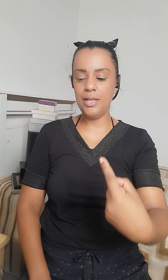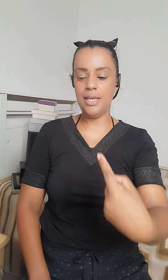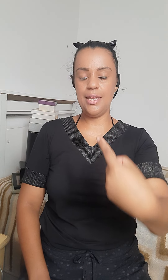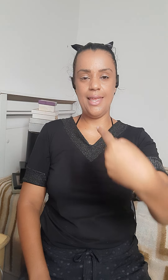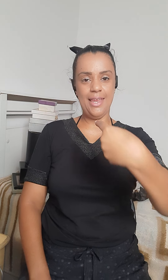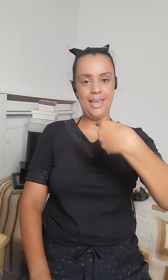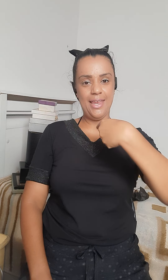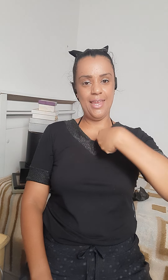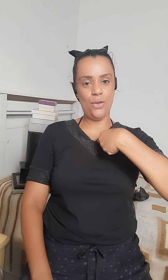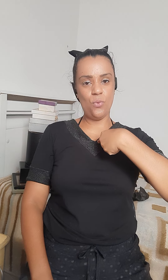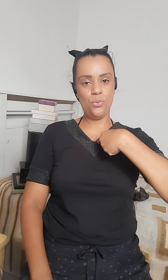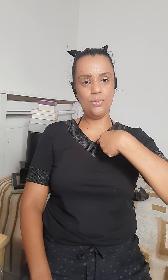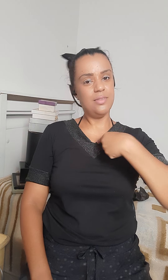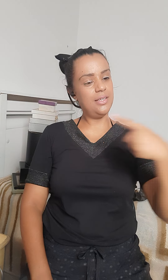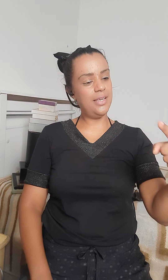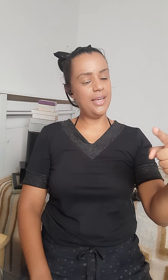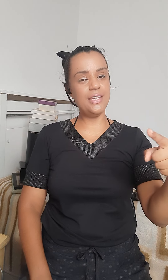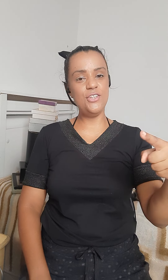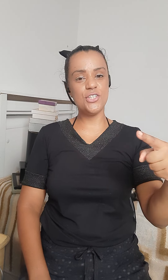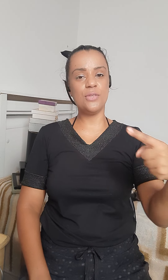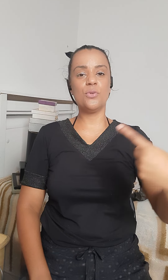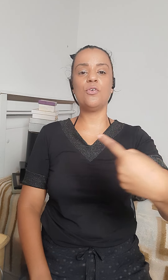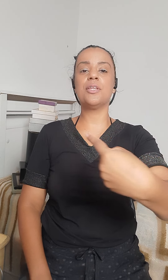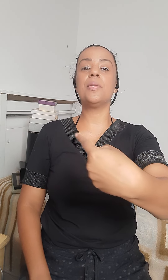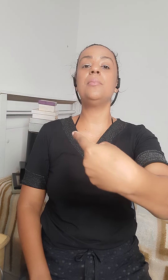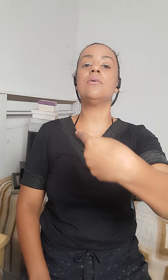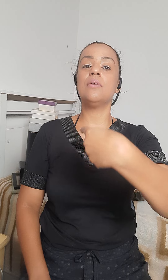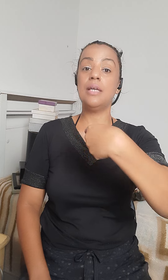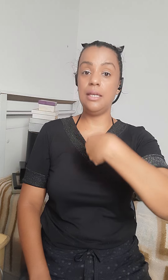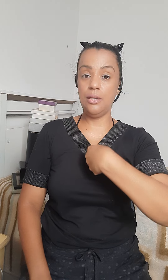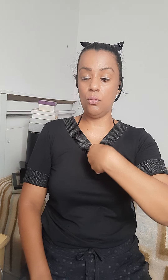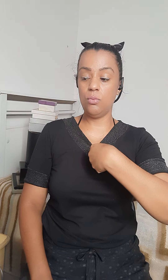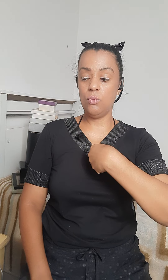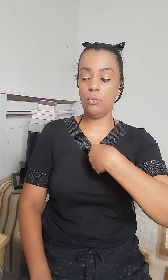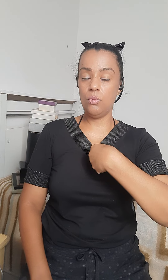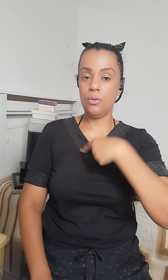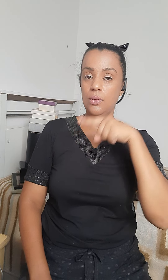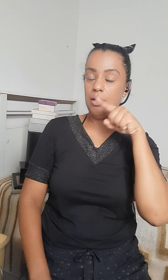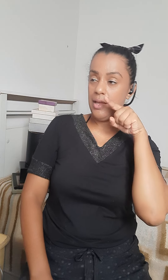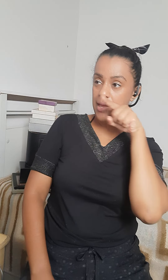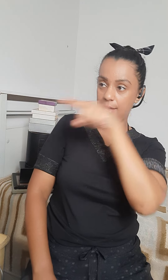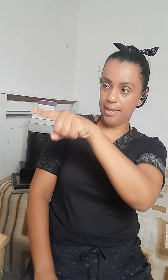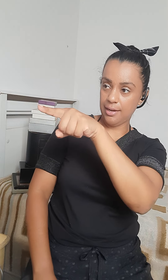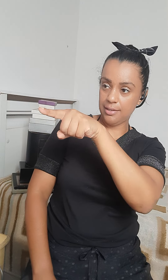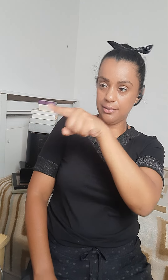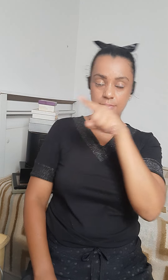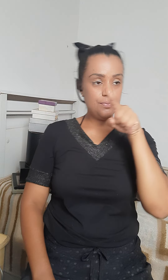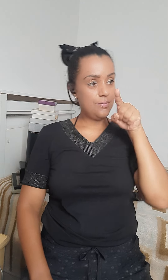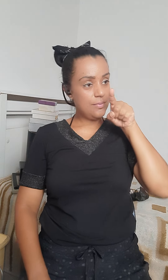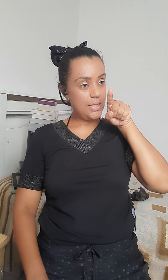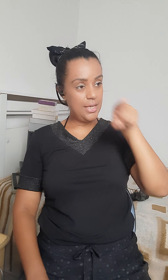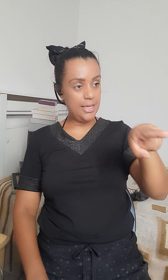falei? Eu, é aqui, indicador volta para mim, ó. Eu, ela,